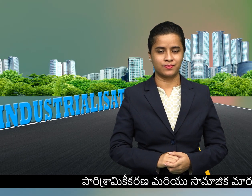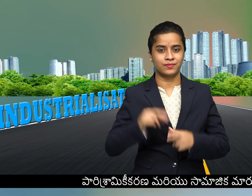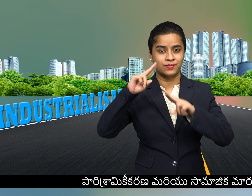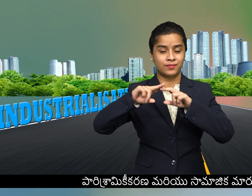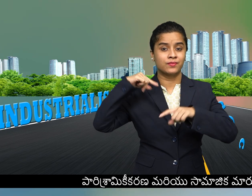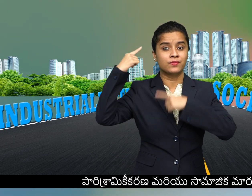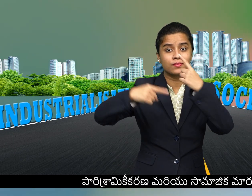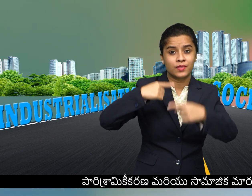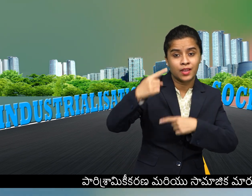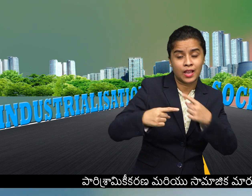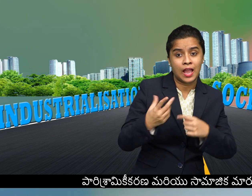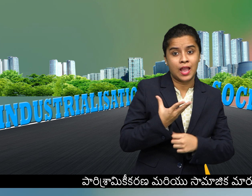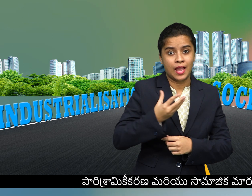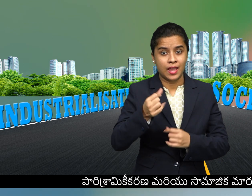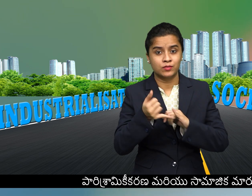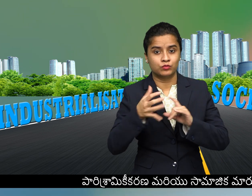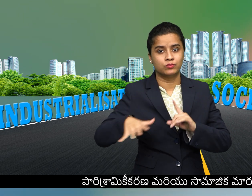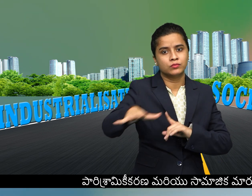పారిశ్రామికీకరణ మరియు సామాజిక మార్పు.